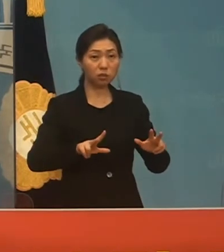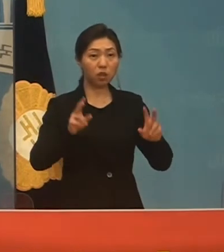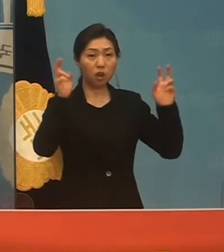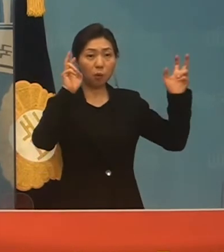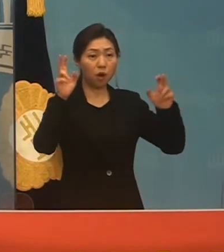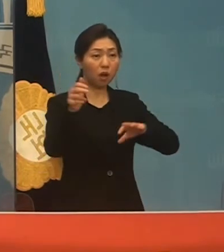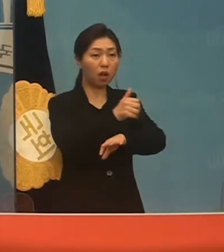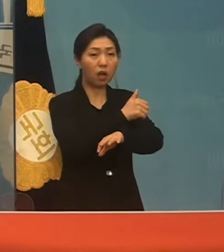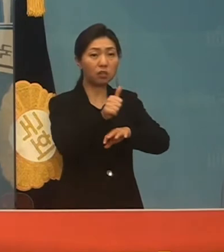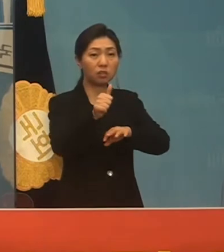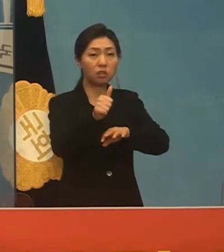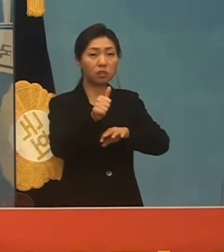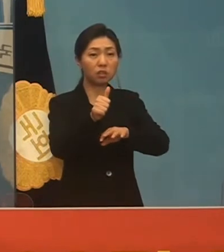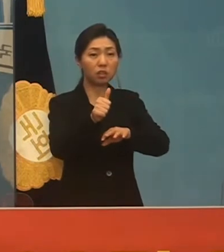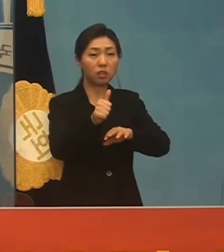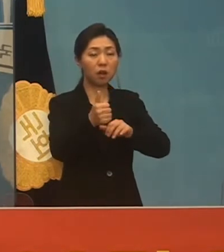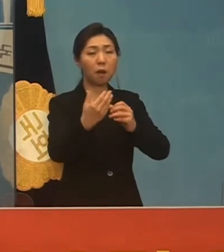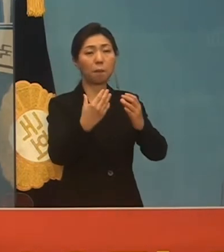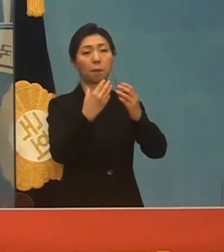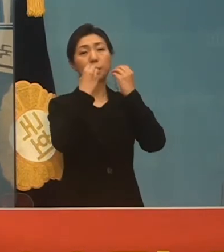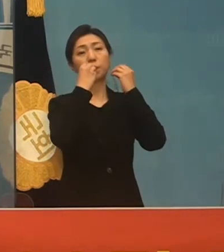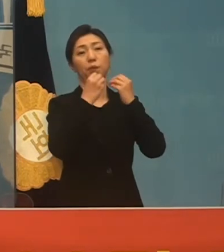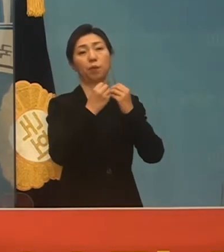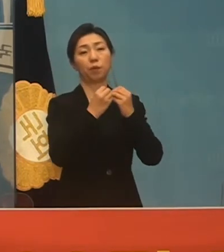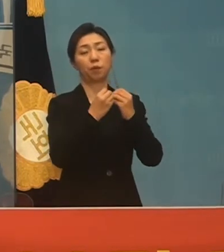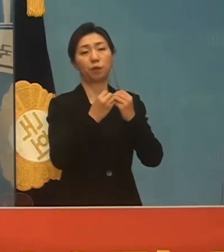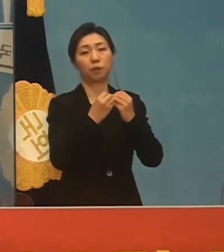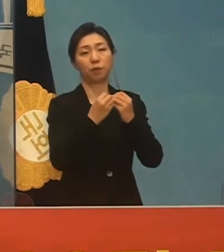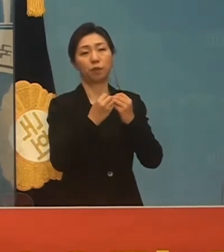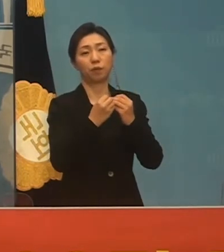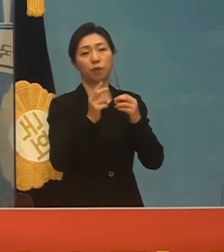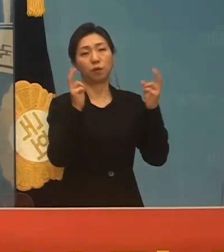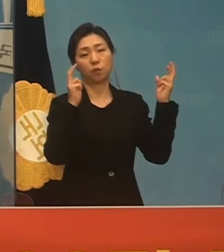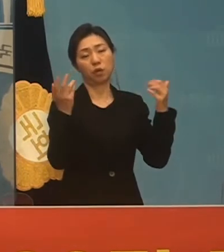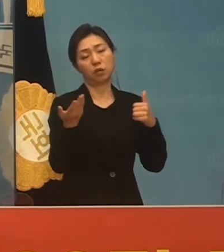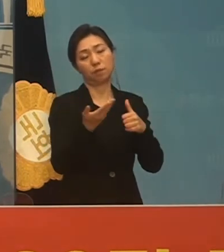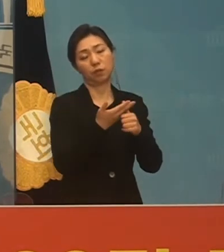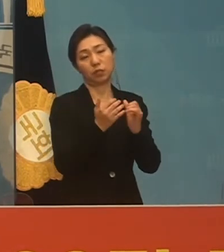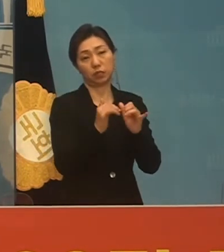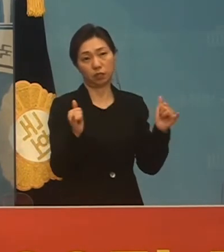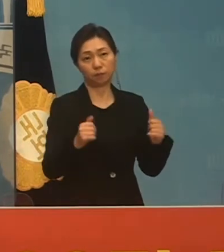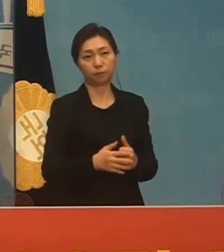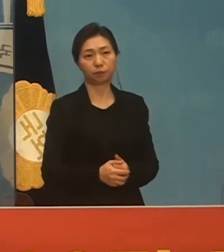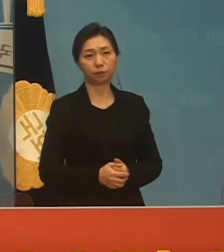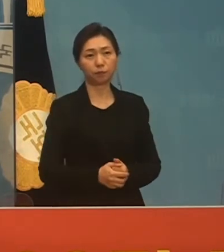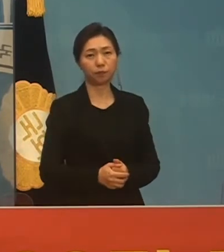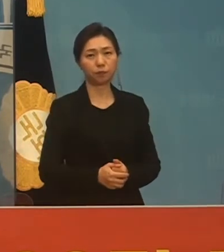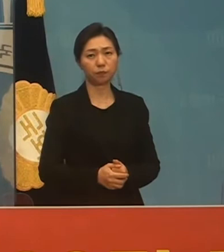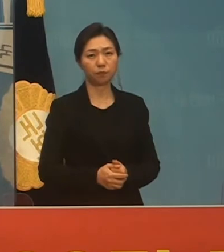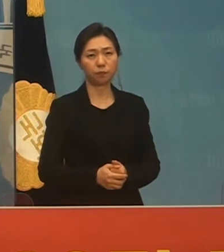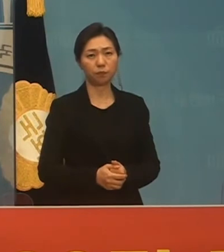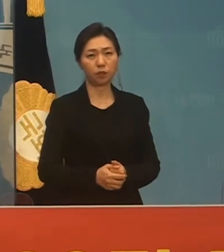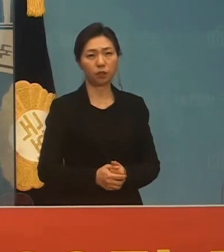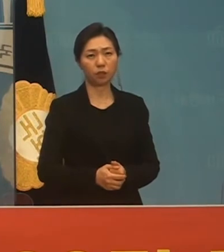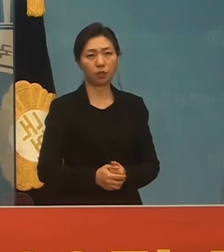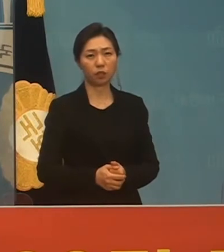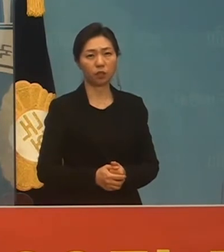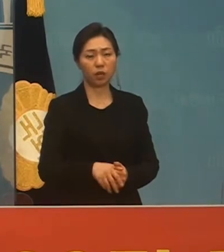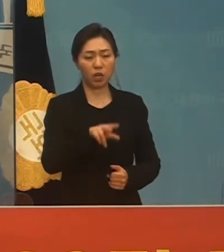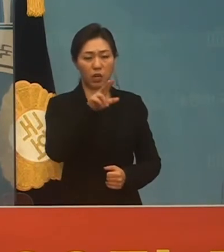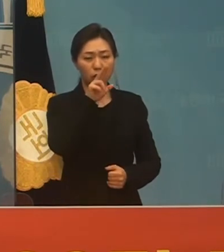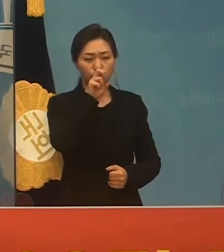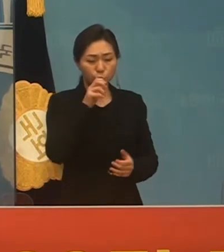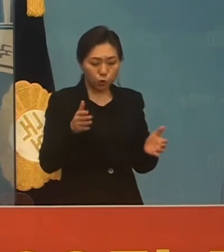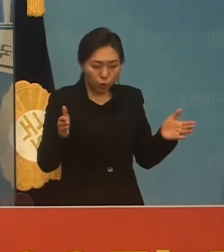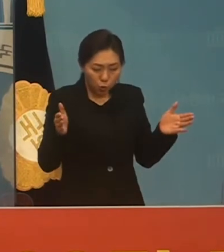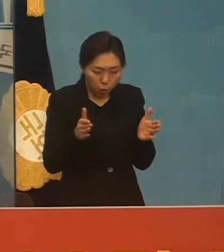되어버린 해고 노동자. 마지막 퇴근이 되지 않게 비좁은 탈의실에서